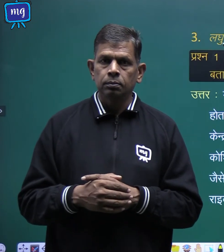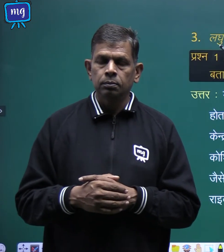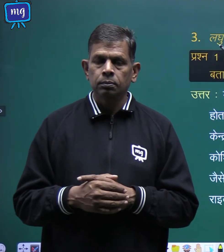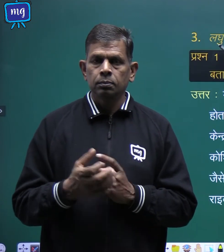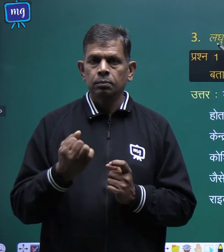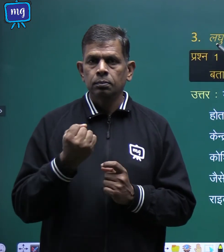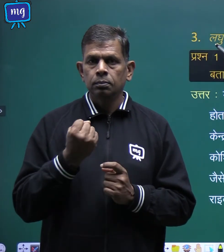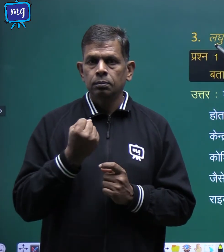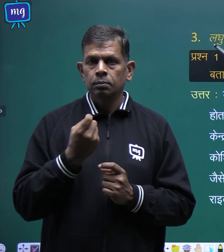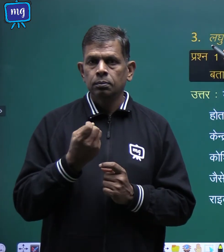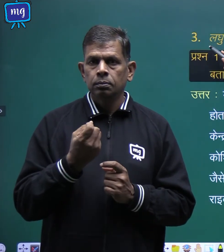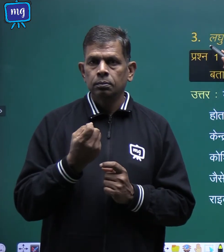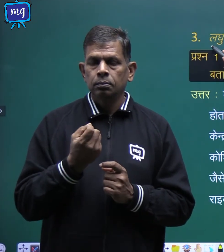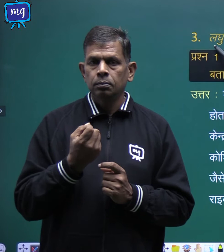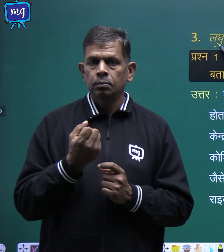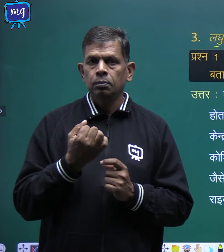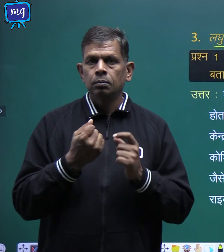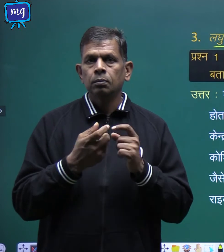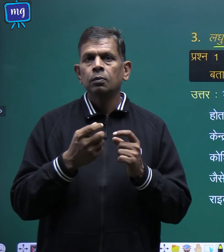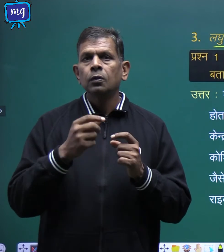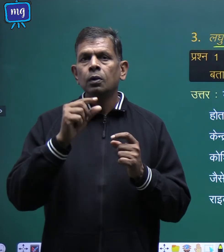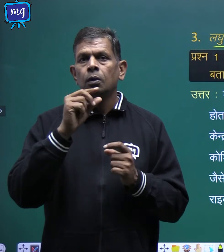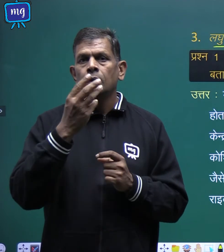नंबर 3, लघुतरात्मक प्रश्न।